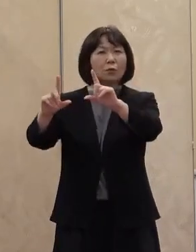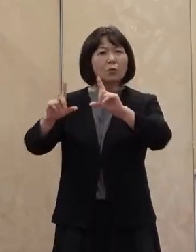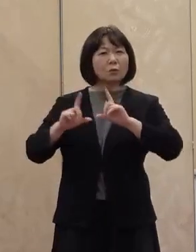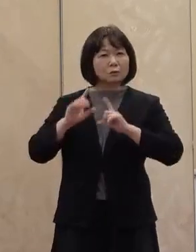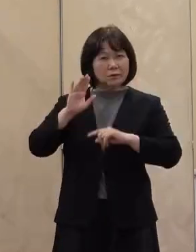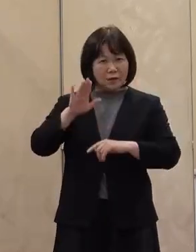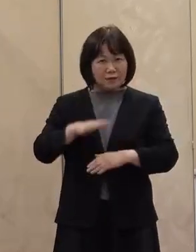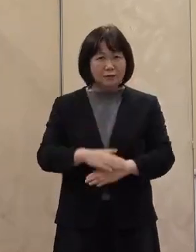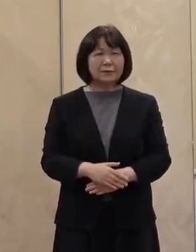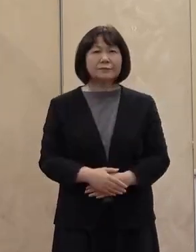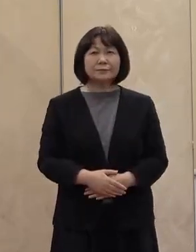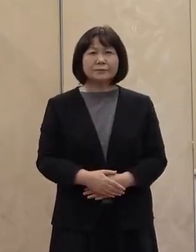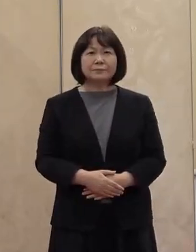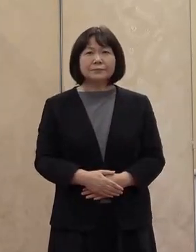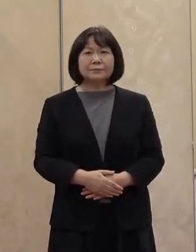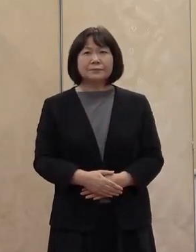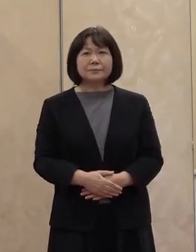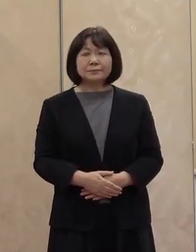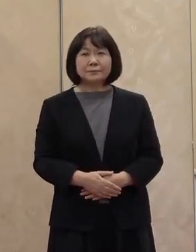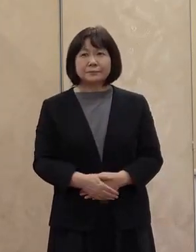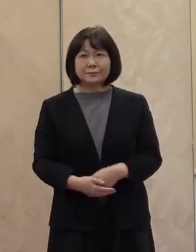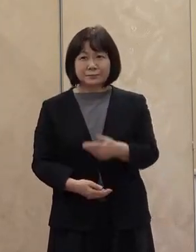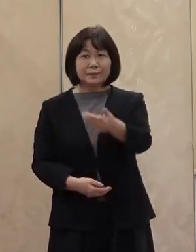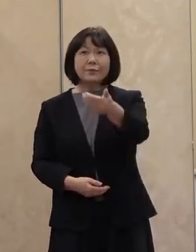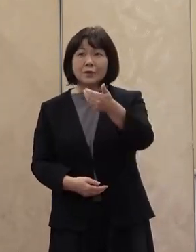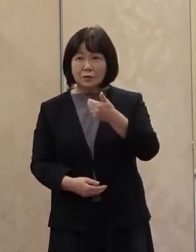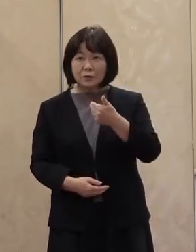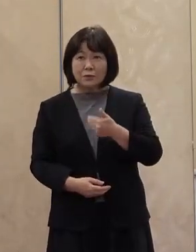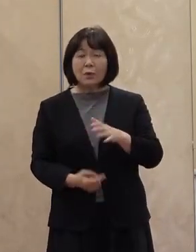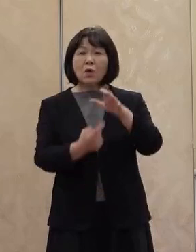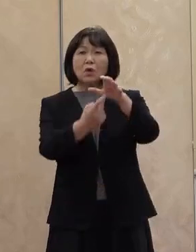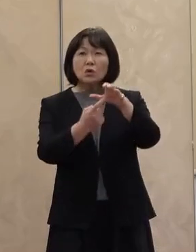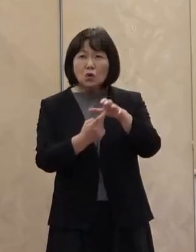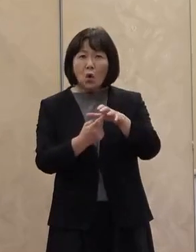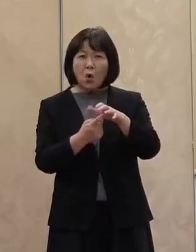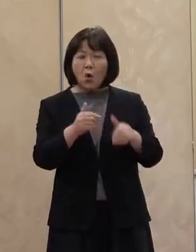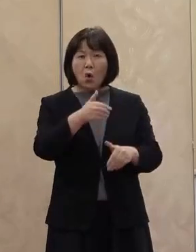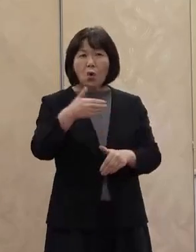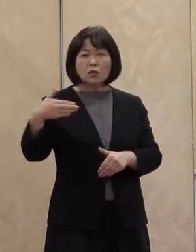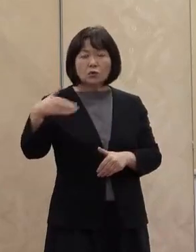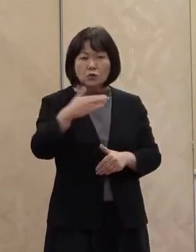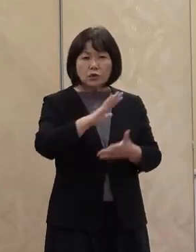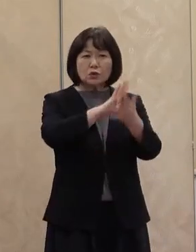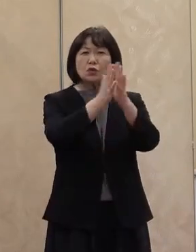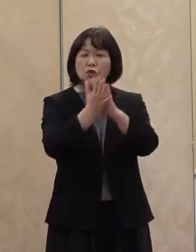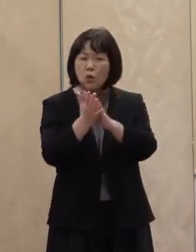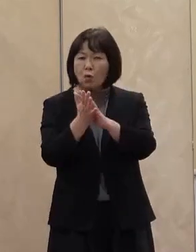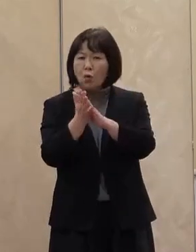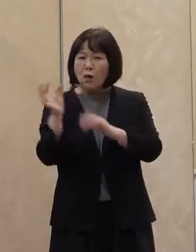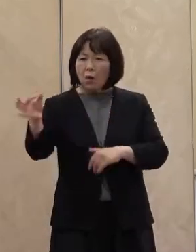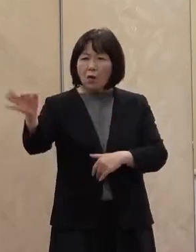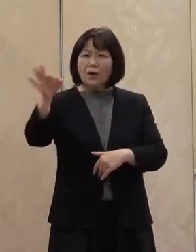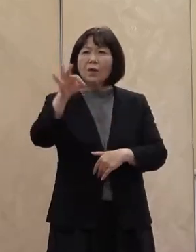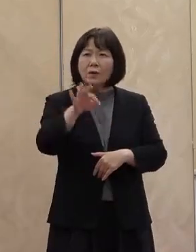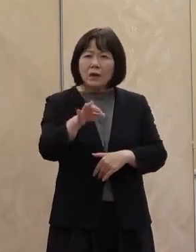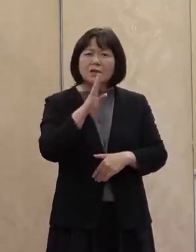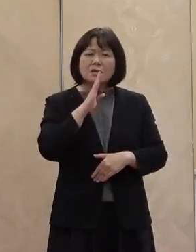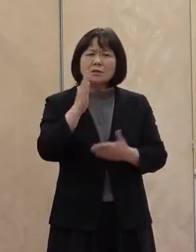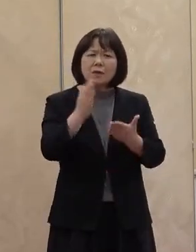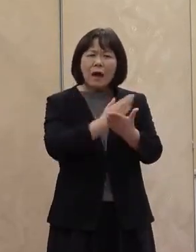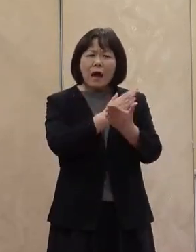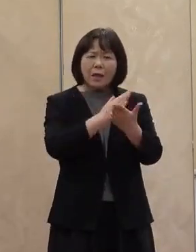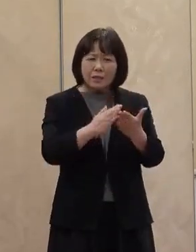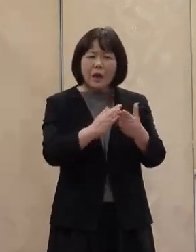。 GoTo イートキャンペーン、農水省が基本お金出して、で実施主体は、まあ、実施の判断というの